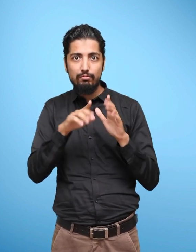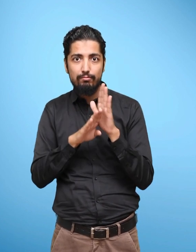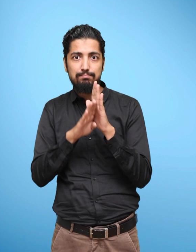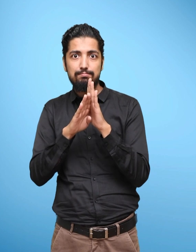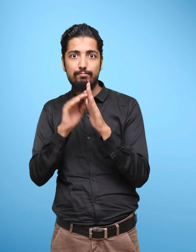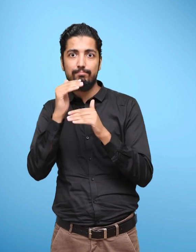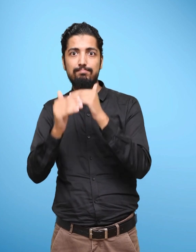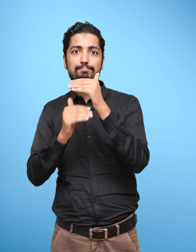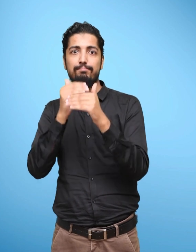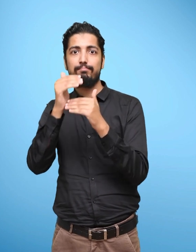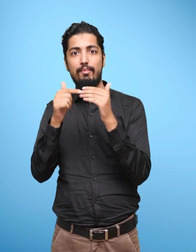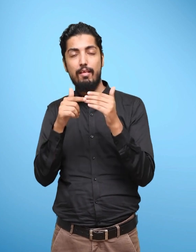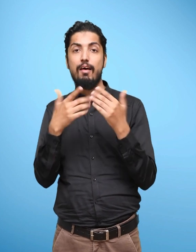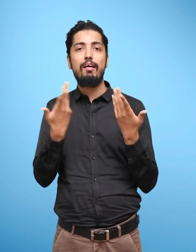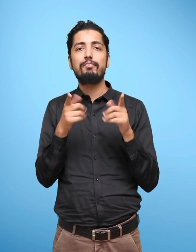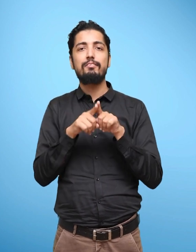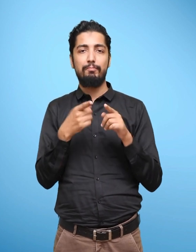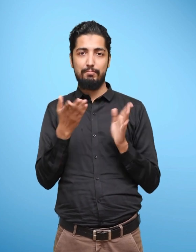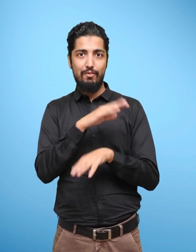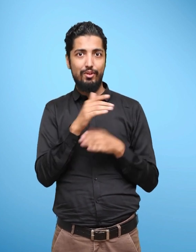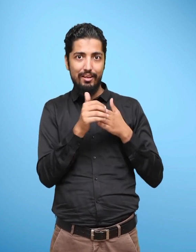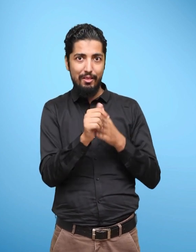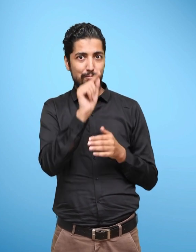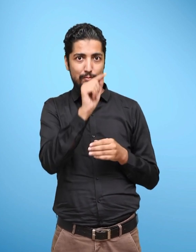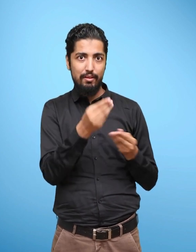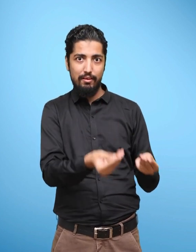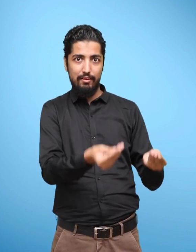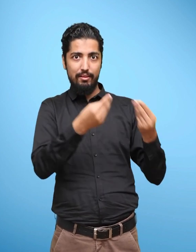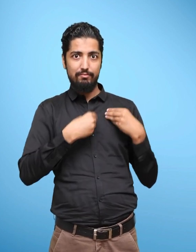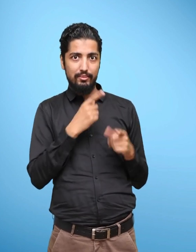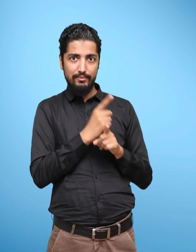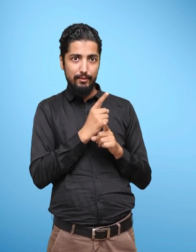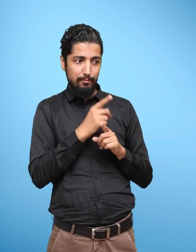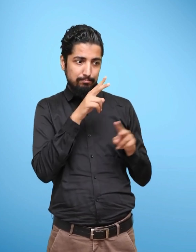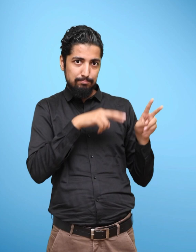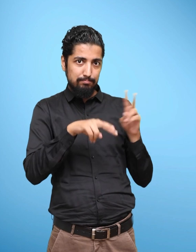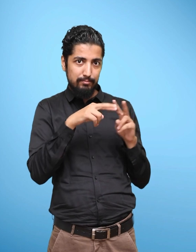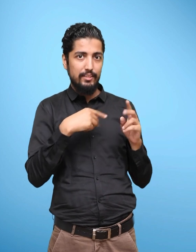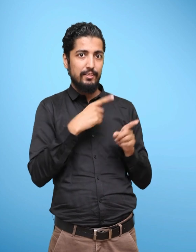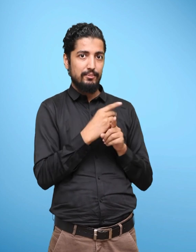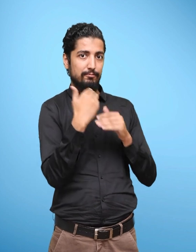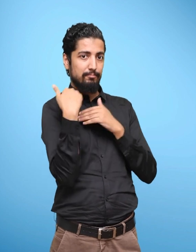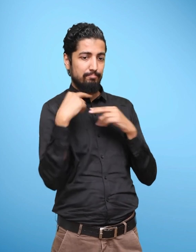It also helps To shift From teacher-driven classroom To learner-centric classroom.